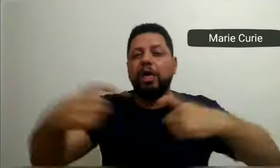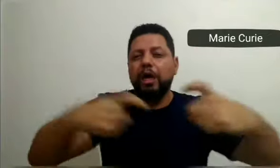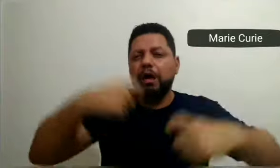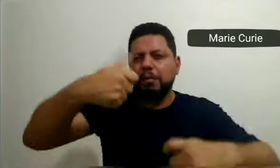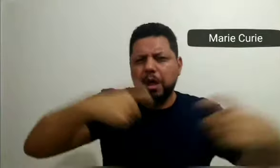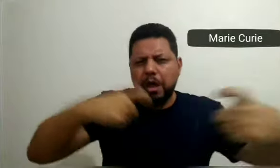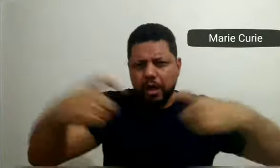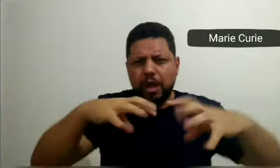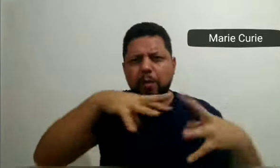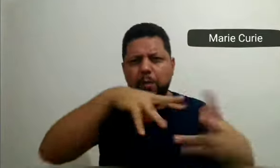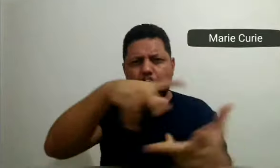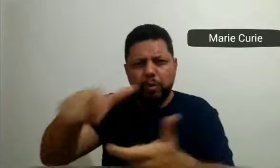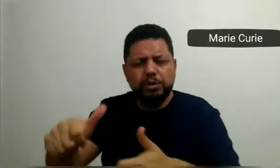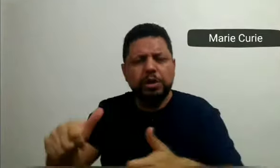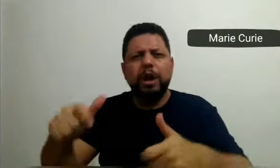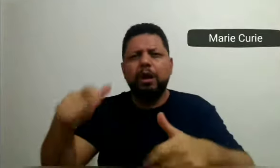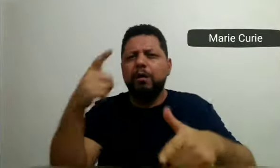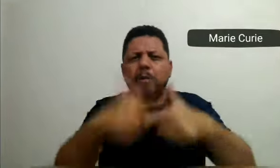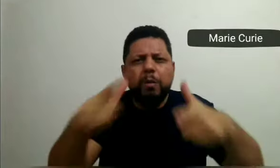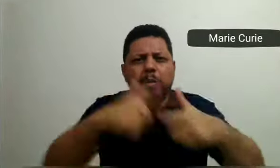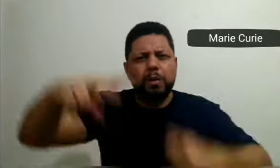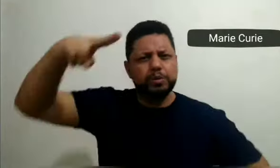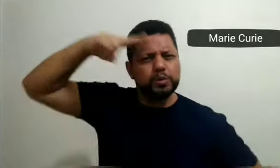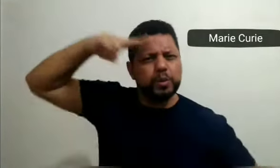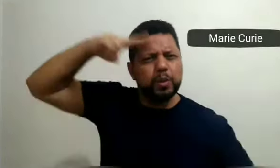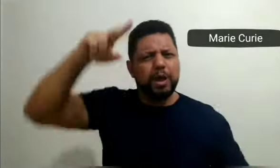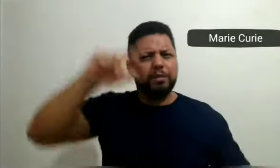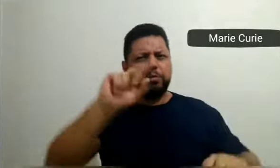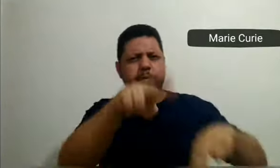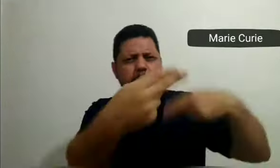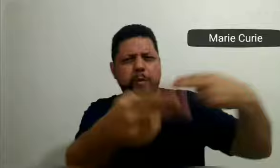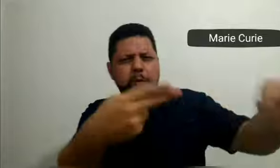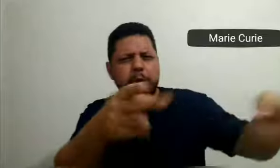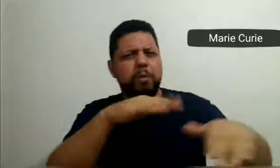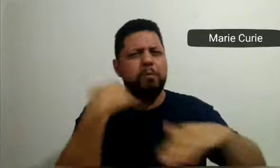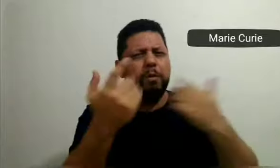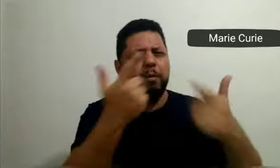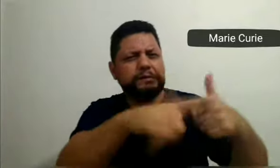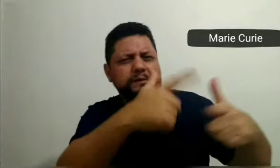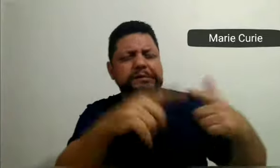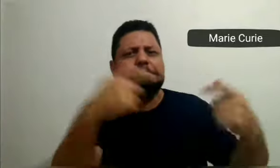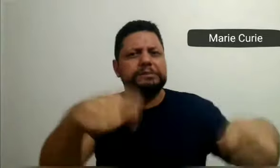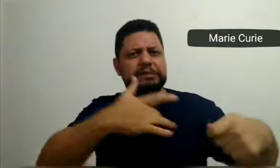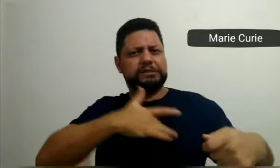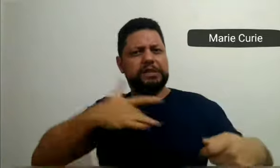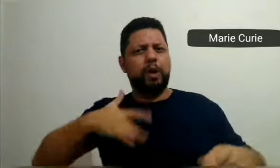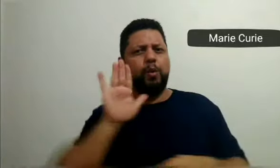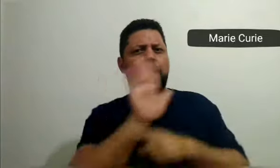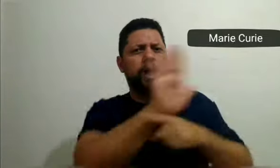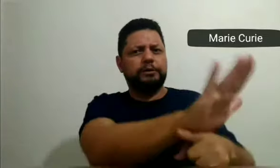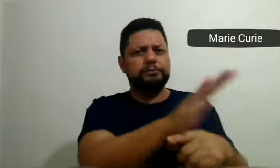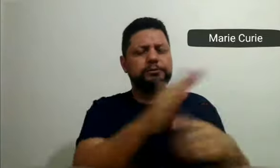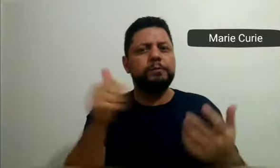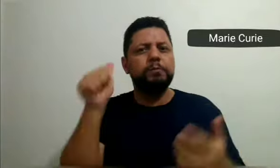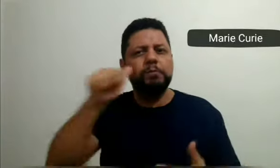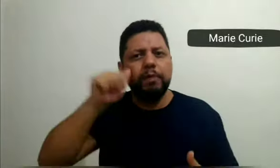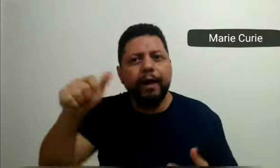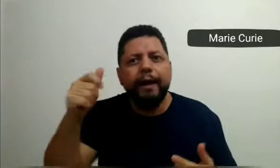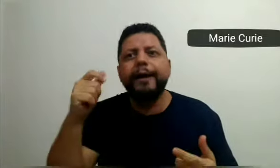Porém, no período da guerra, Marie Curie precisou dar uma parada com seus estudos